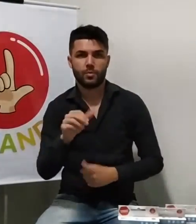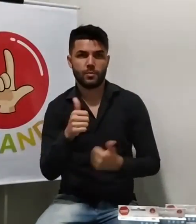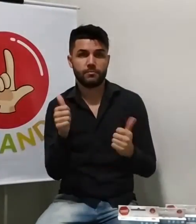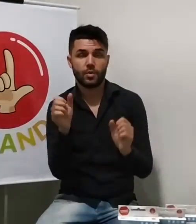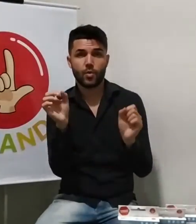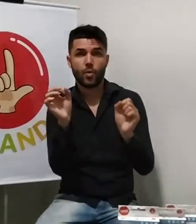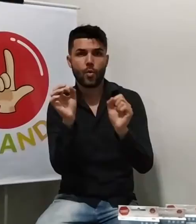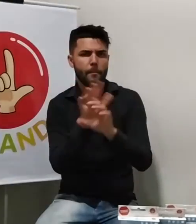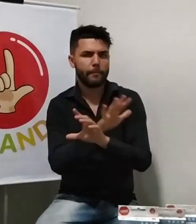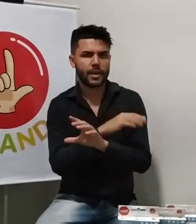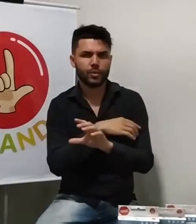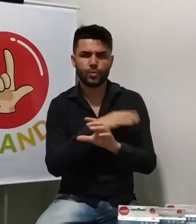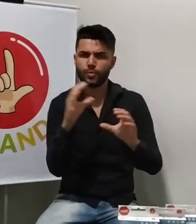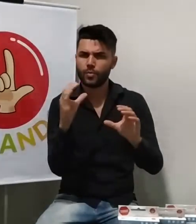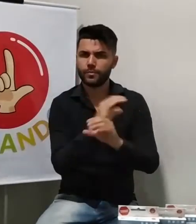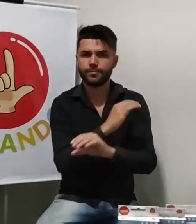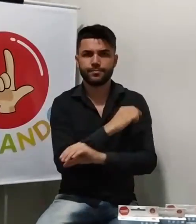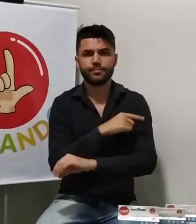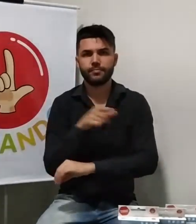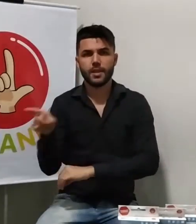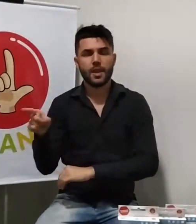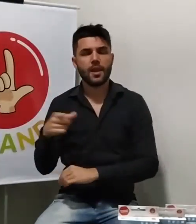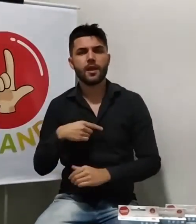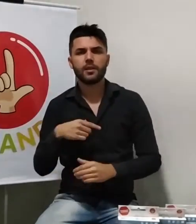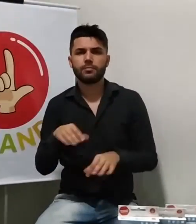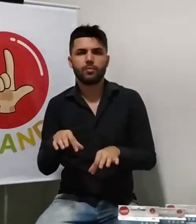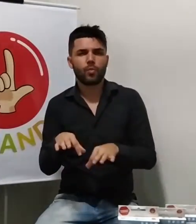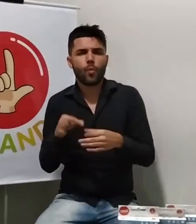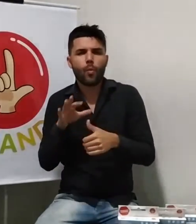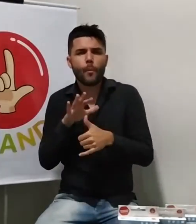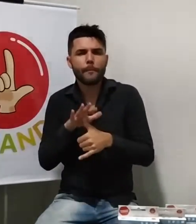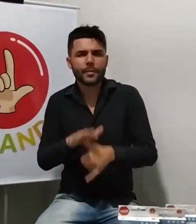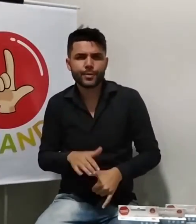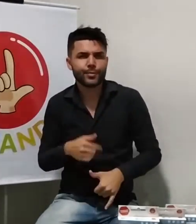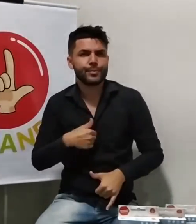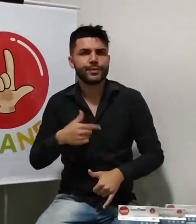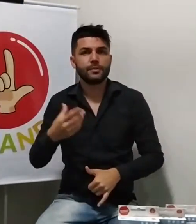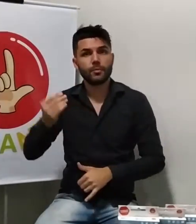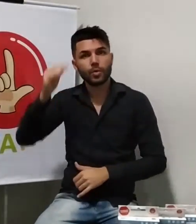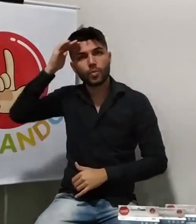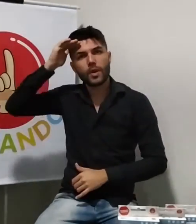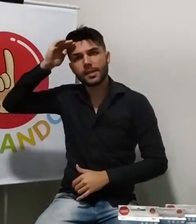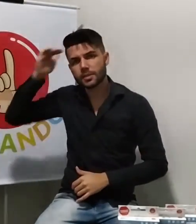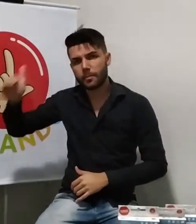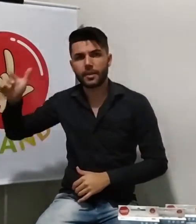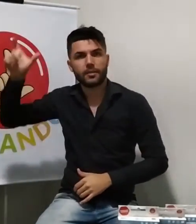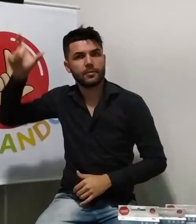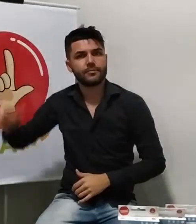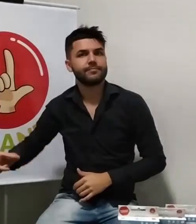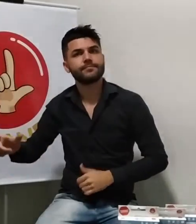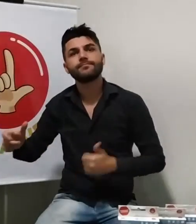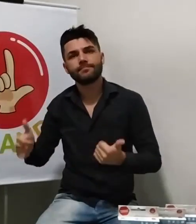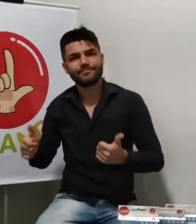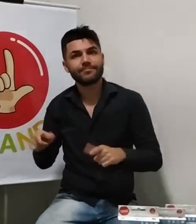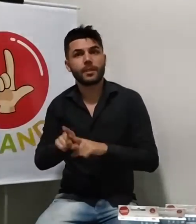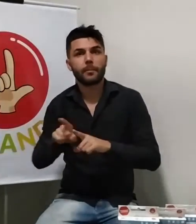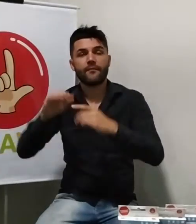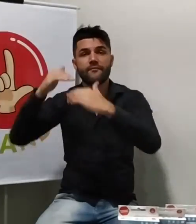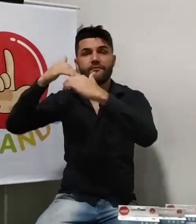é um cara... tem esse jeitinho, mineirinho, super humilde, mas é um cara muito respeitado, um cara que tem sido, principalmente fora do Brasil, a exemplo da